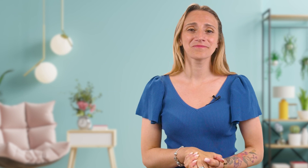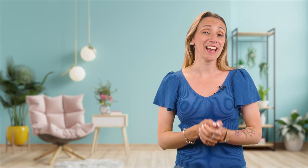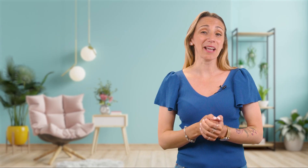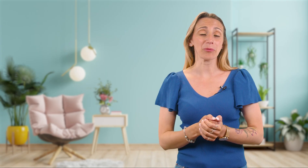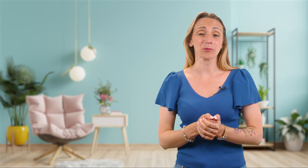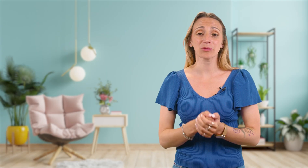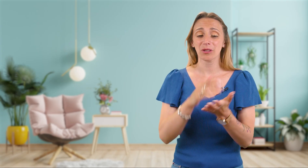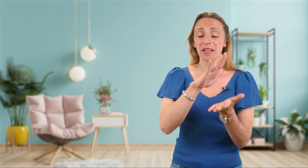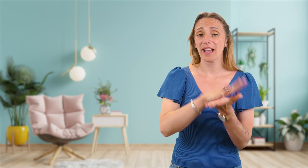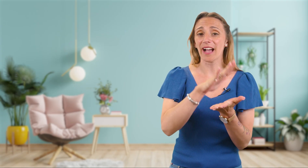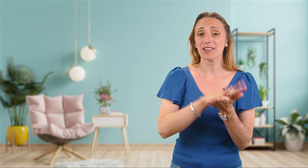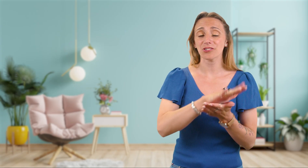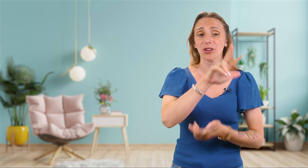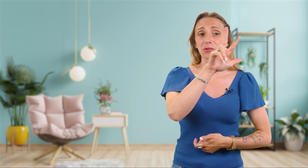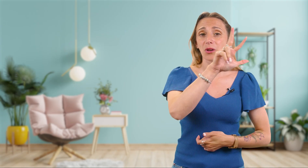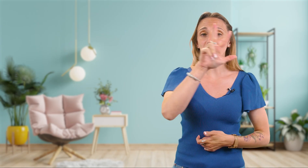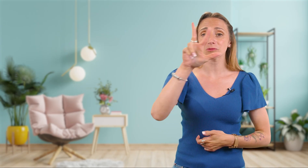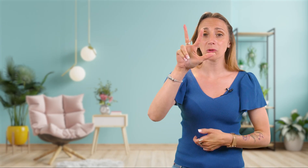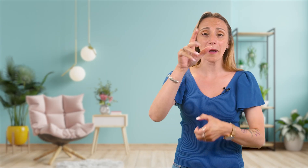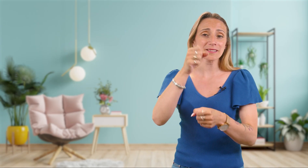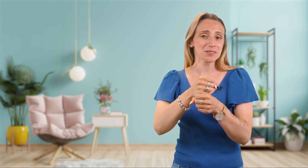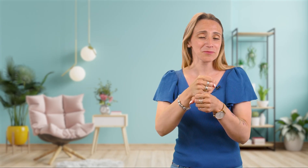La réponse. Âge 33 ans.